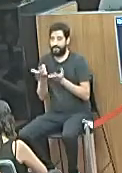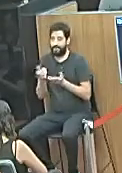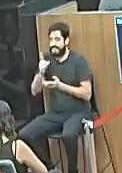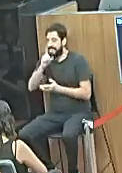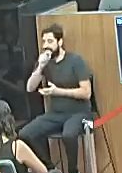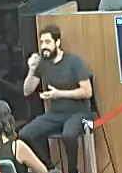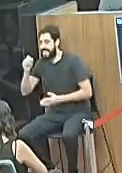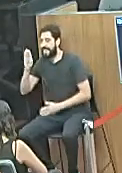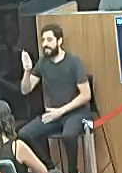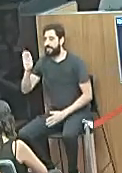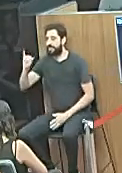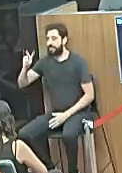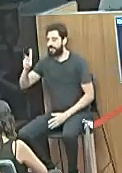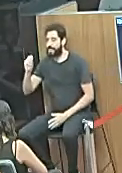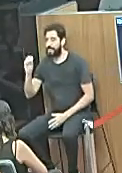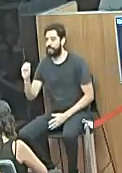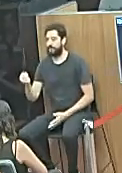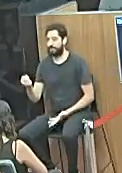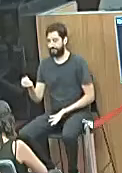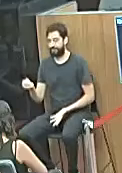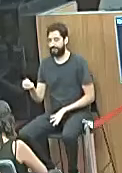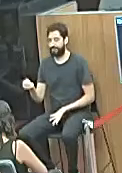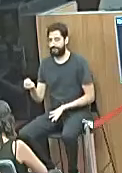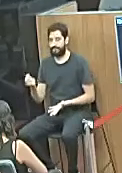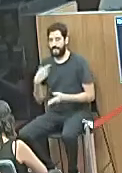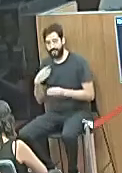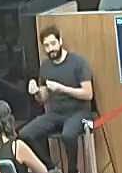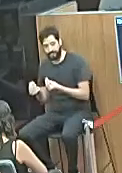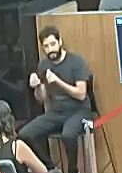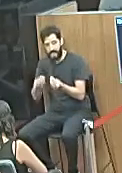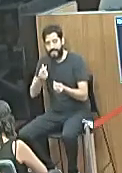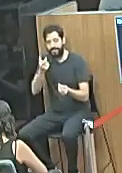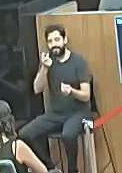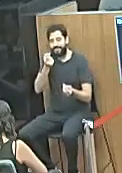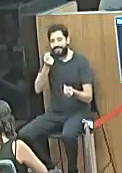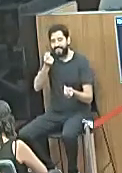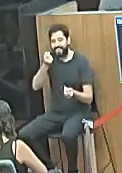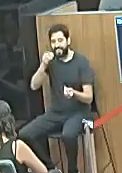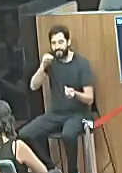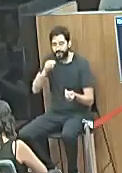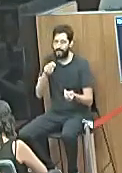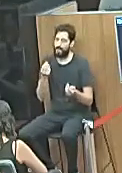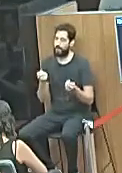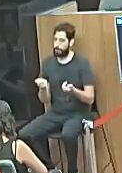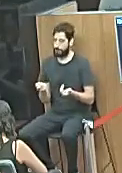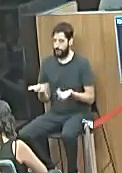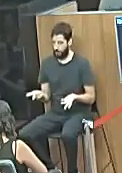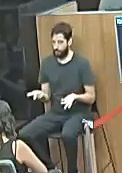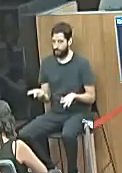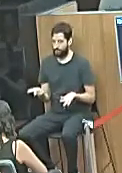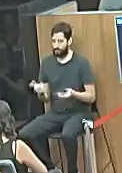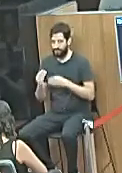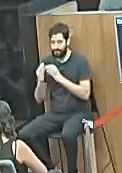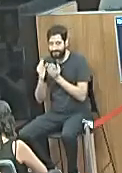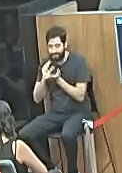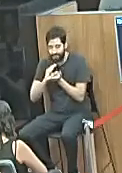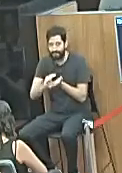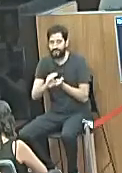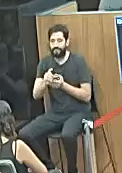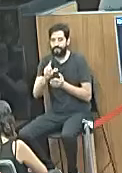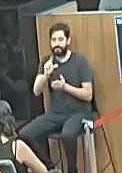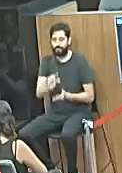destinar 20 milhões pra participação popular isso é muito pouco né um recurso muito pequeno